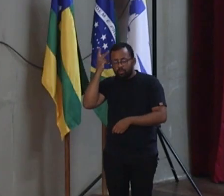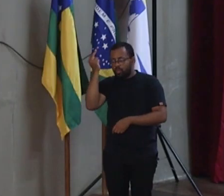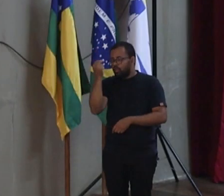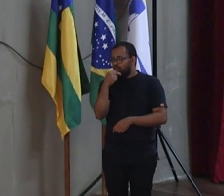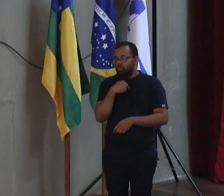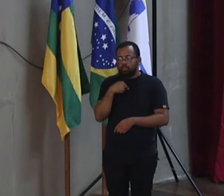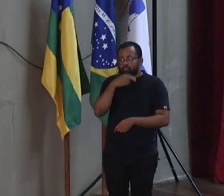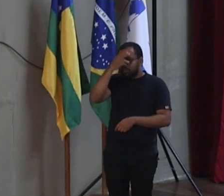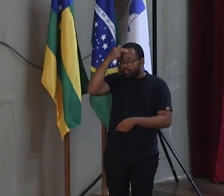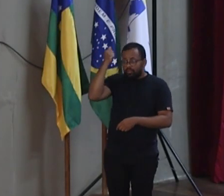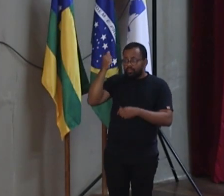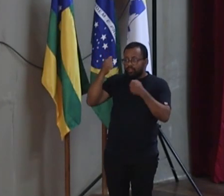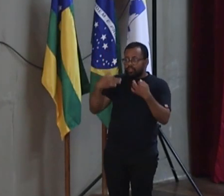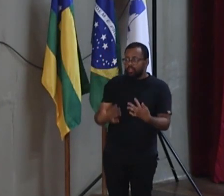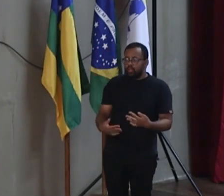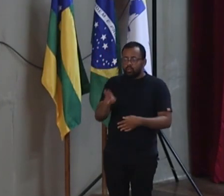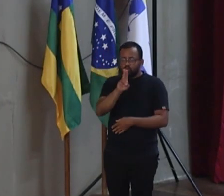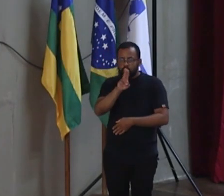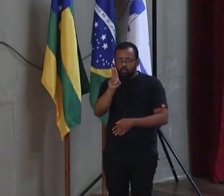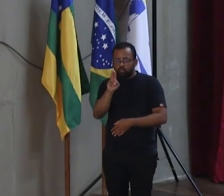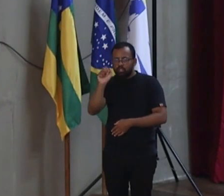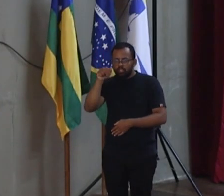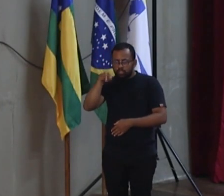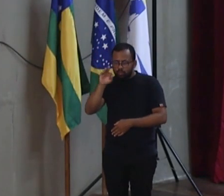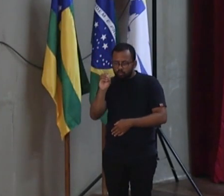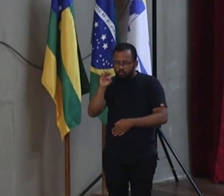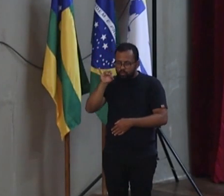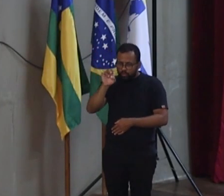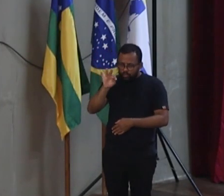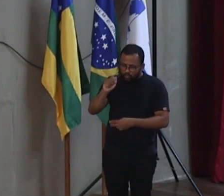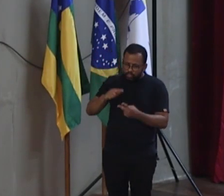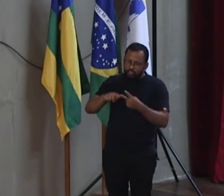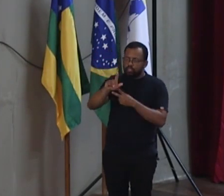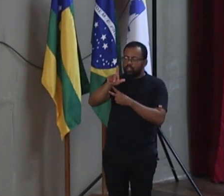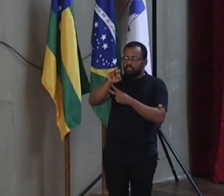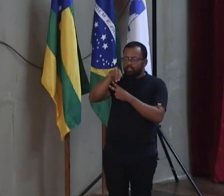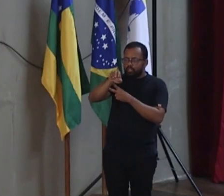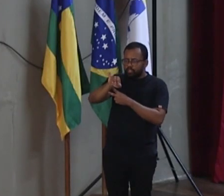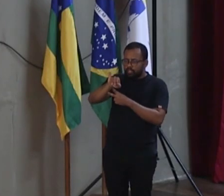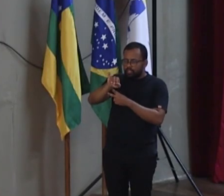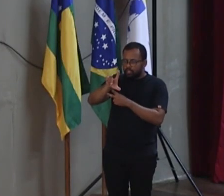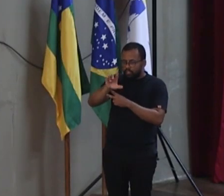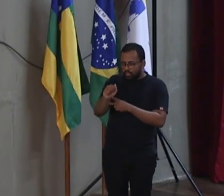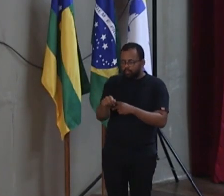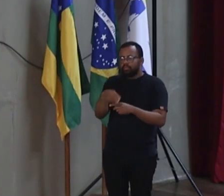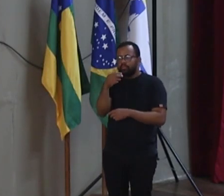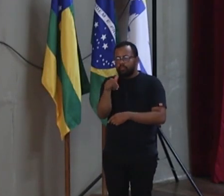de mencionar os nomes de Antonieta Celani e Leila Bárbara.